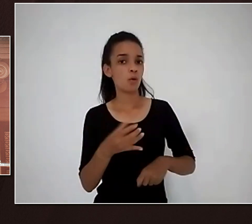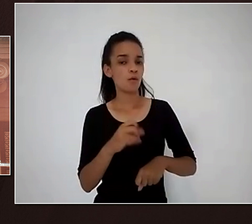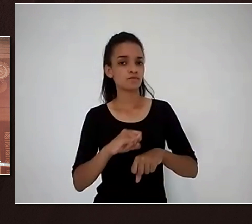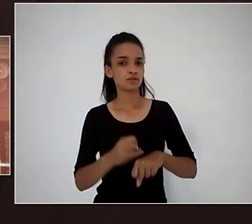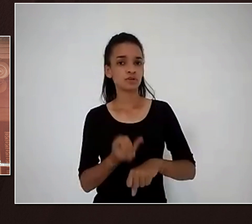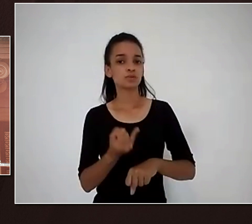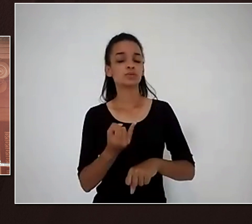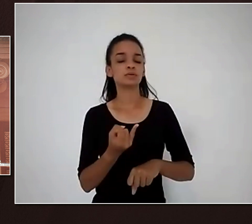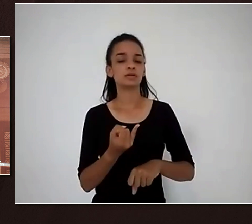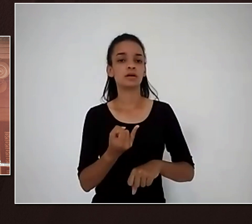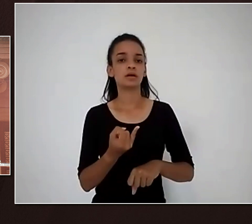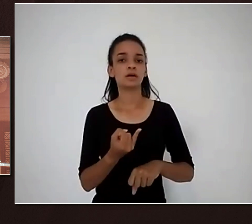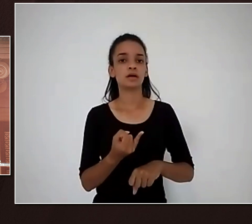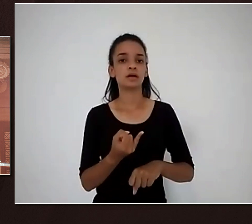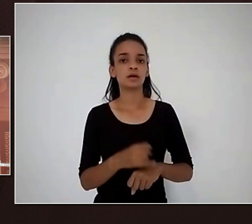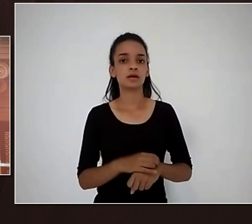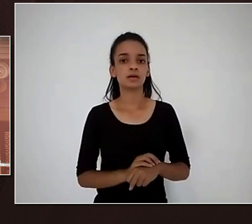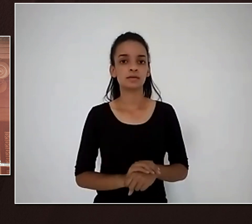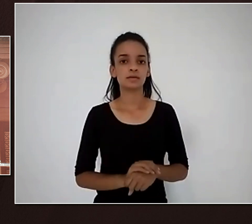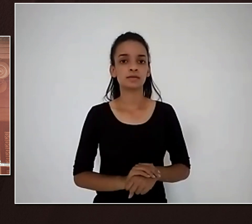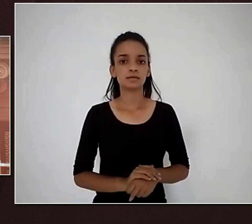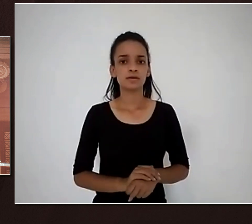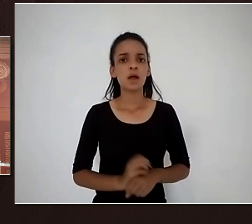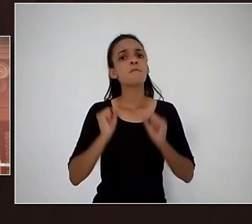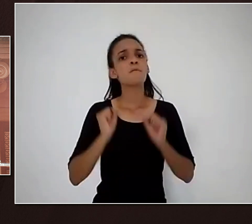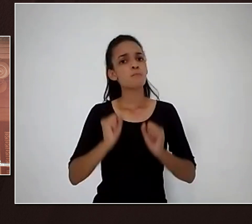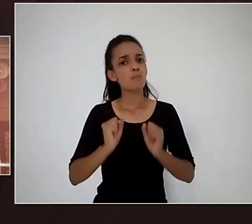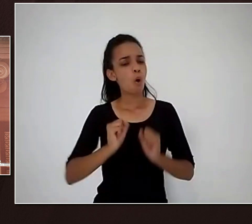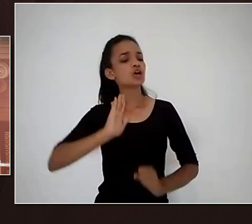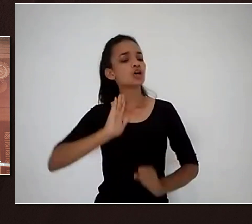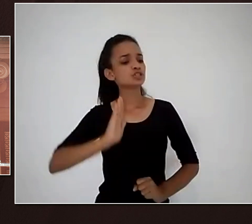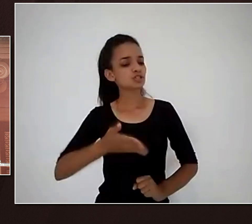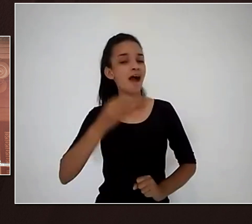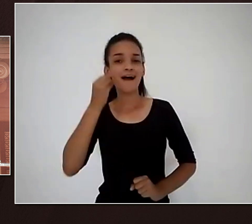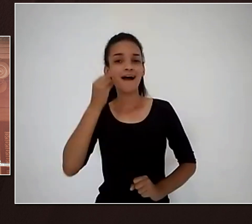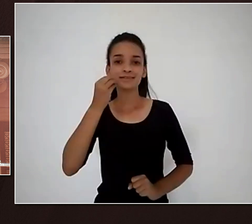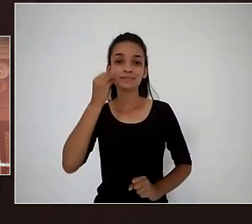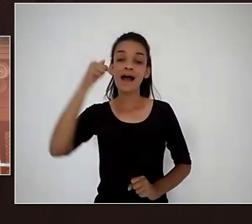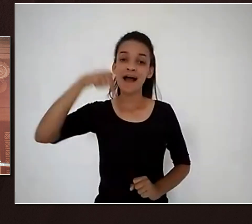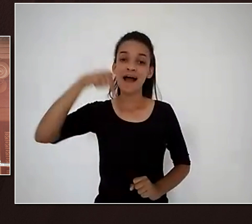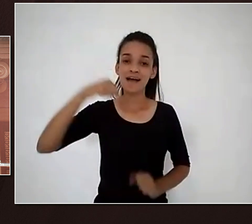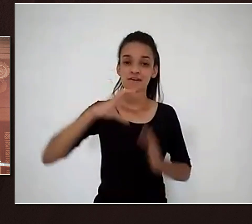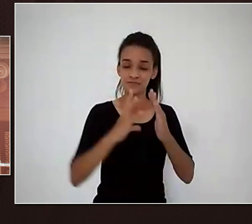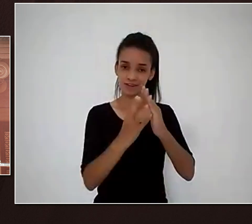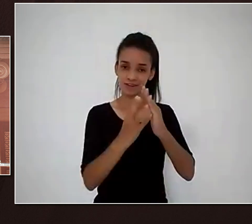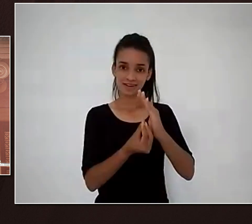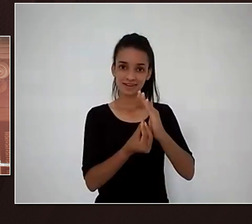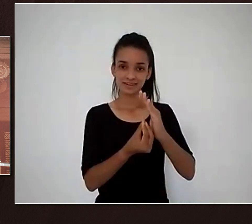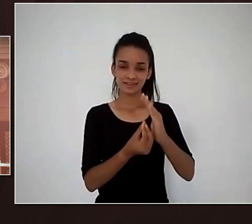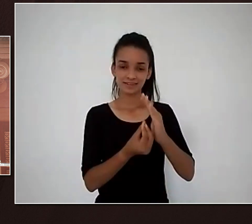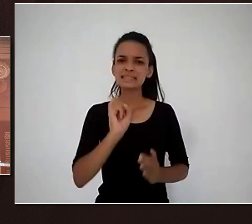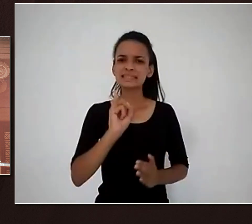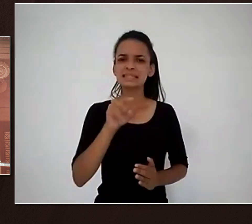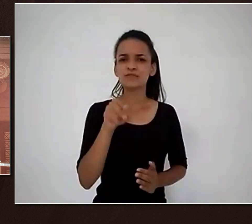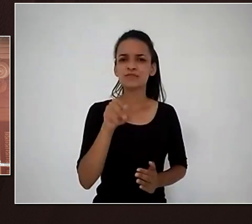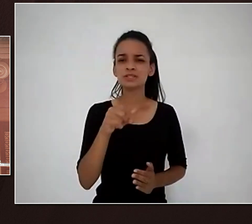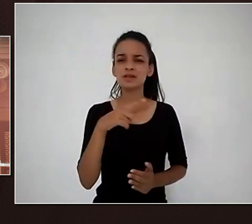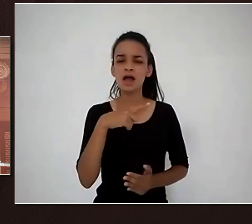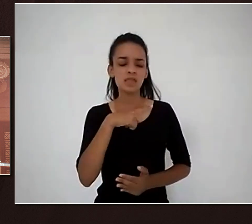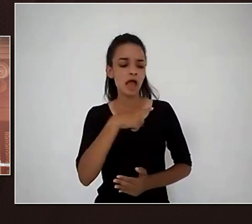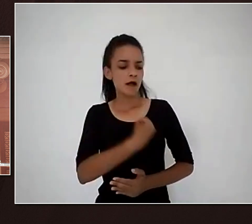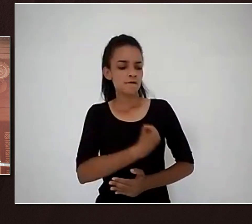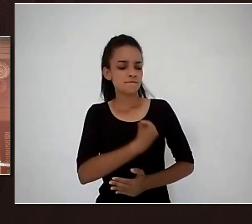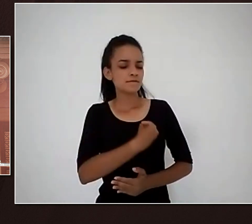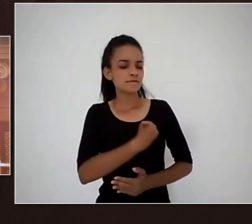um antegozo aqui na igreja. A igreja, se você viver uma vida de simplicidade,